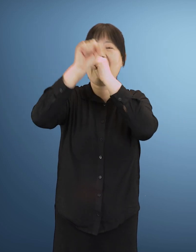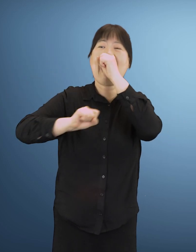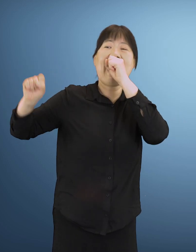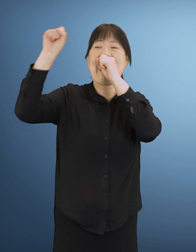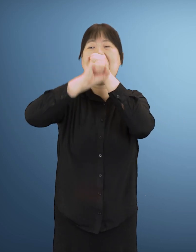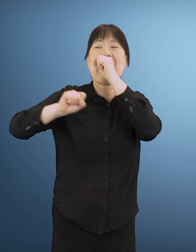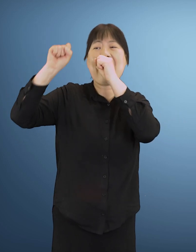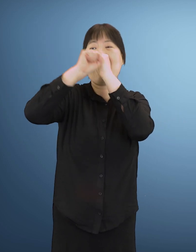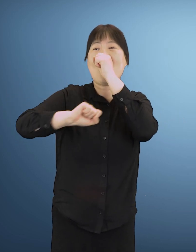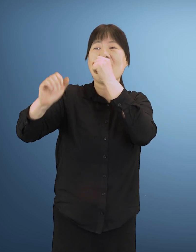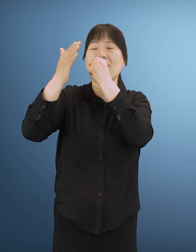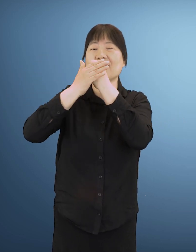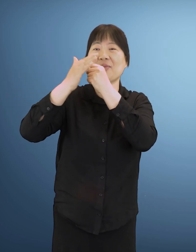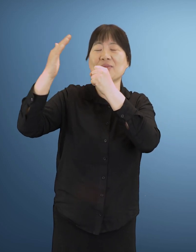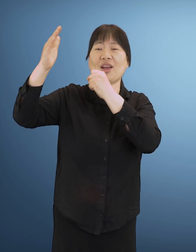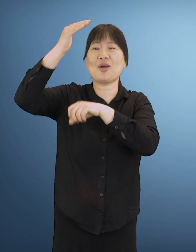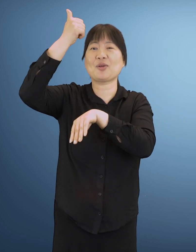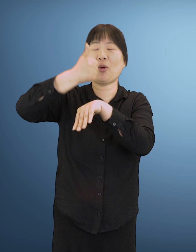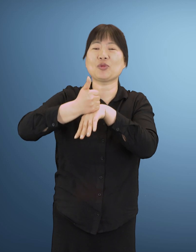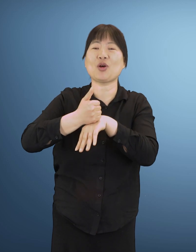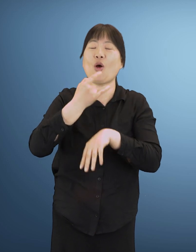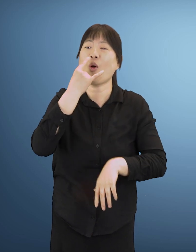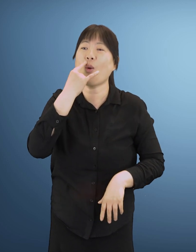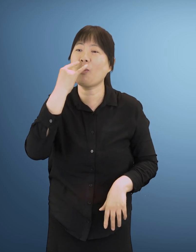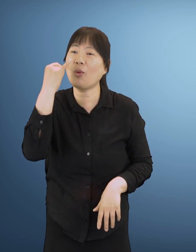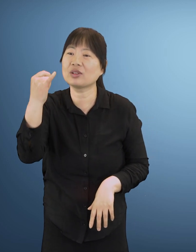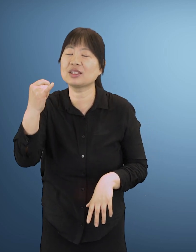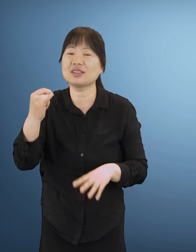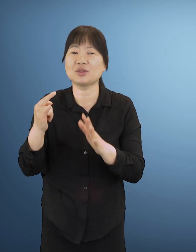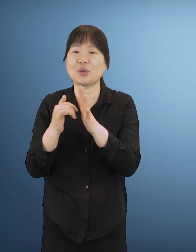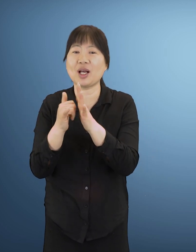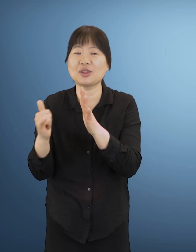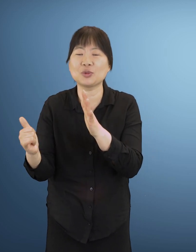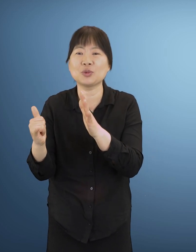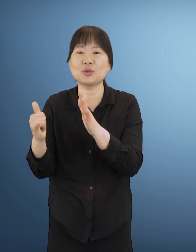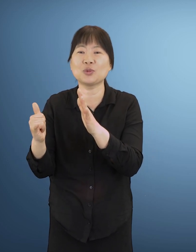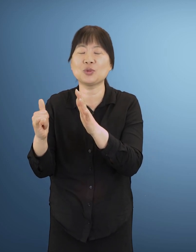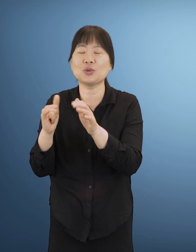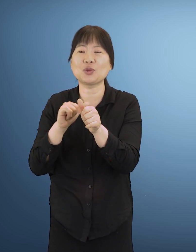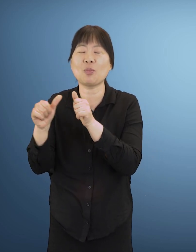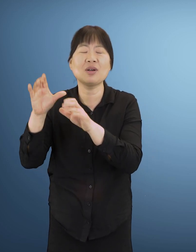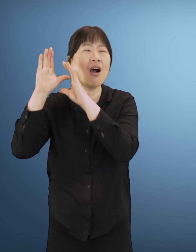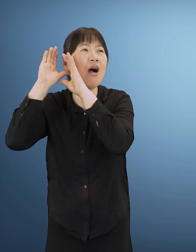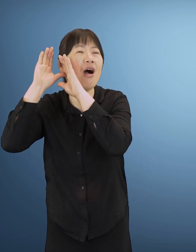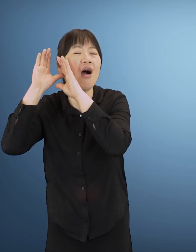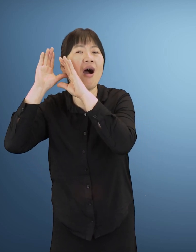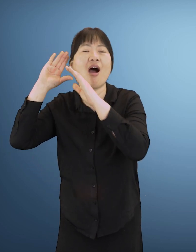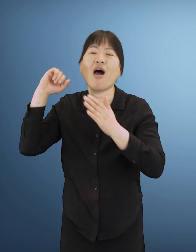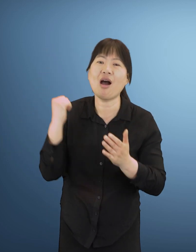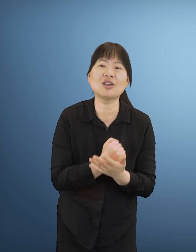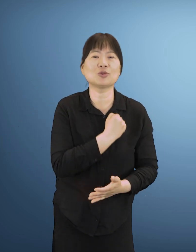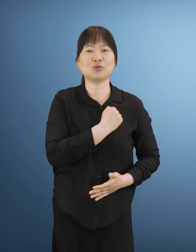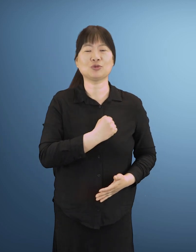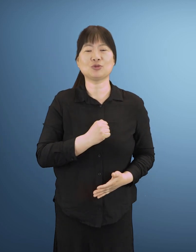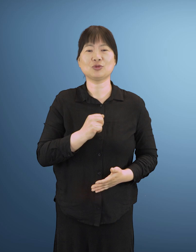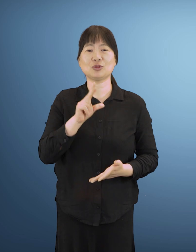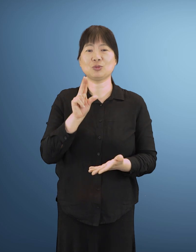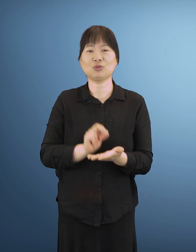누구에게까지 들어갔는가 하면 어머니와 가족들에게까지 들어갔어요. 그래서 아이고, 이거 큰일